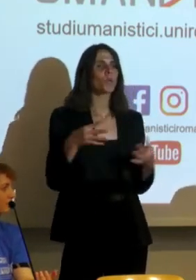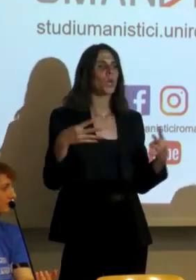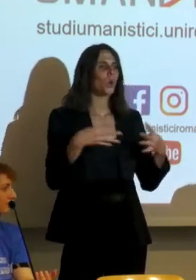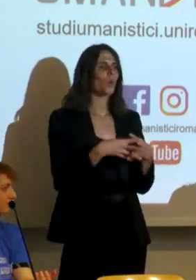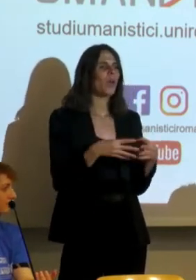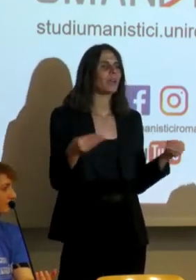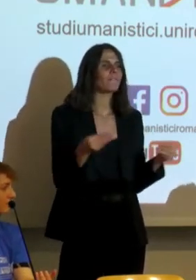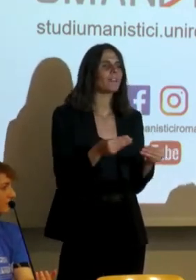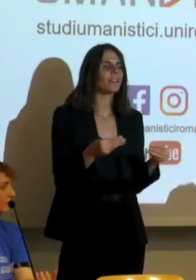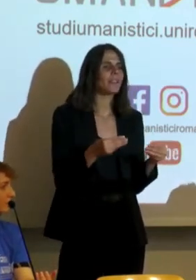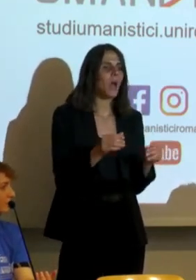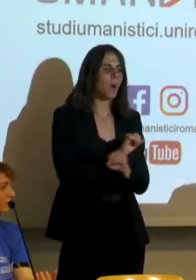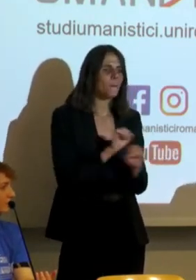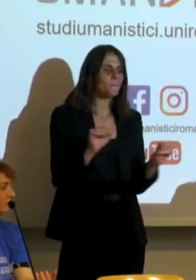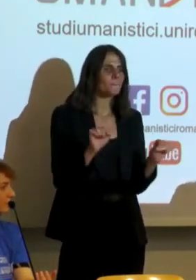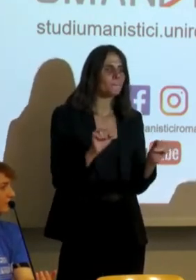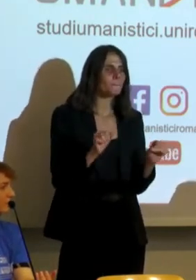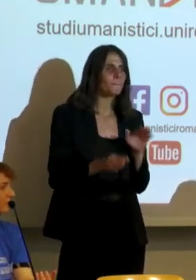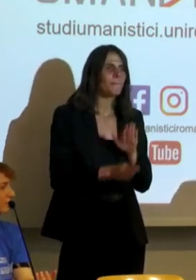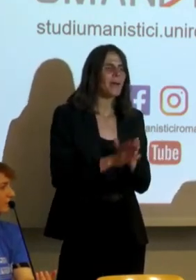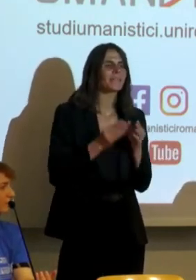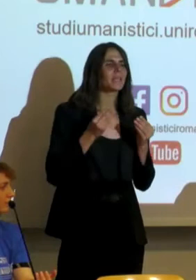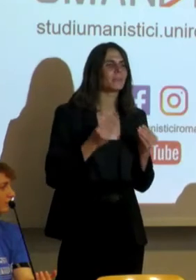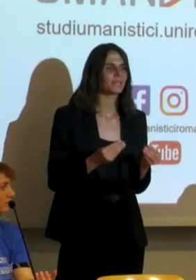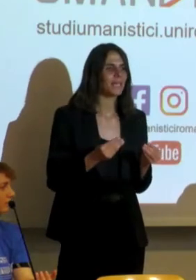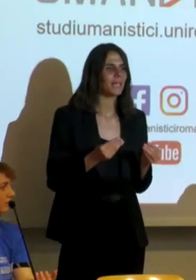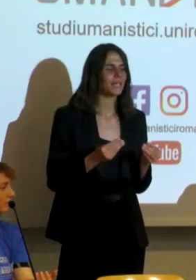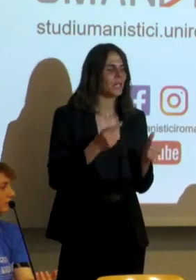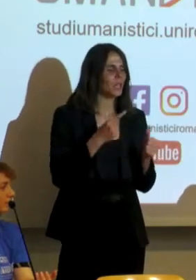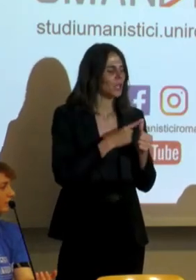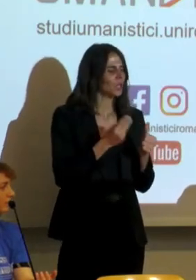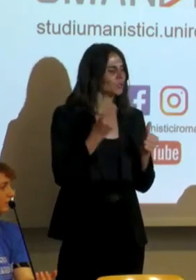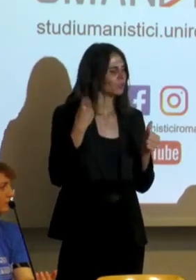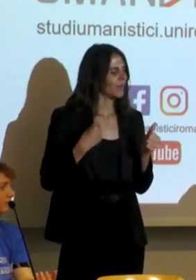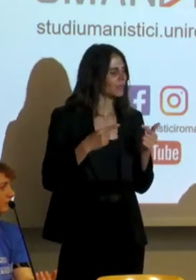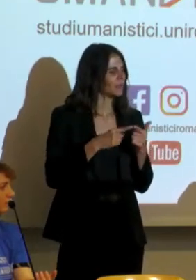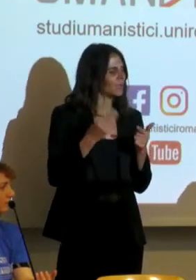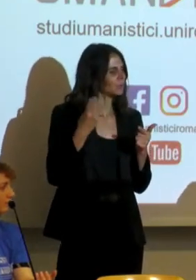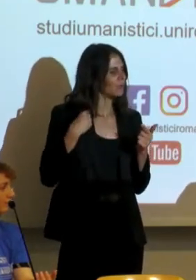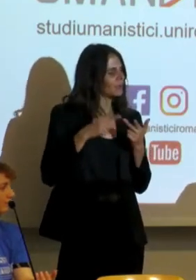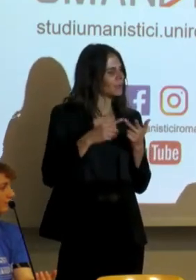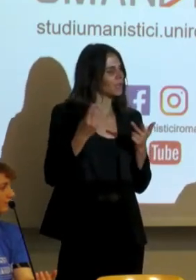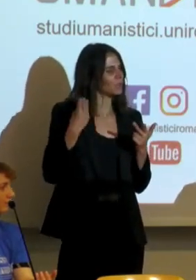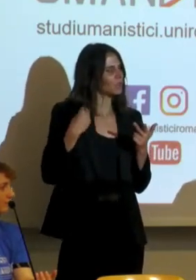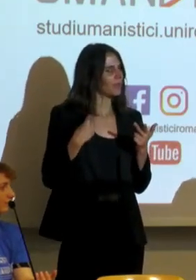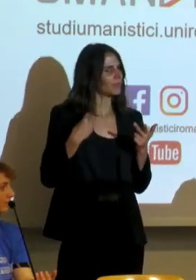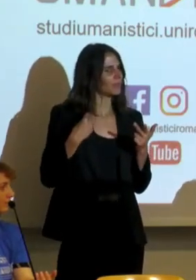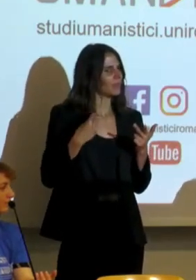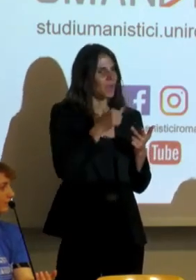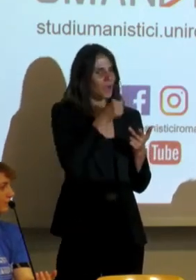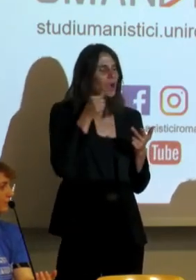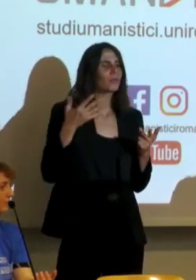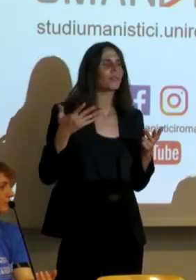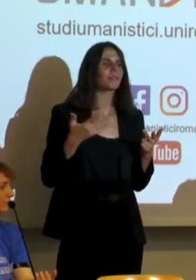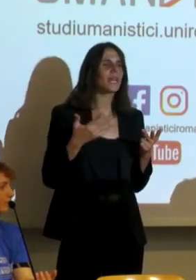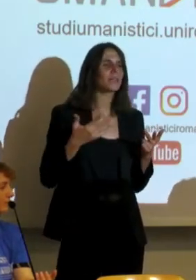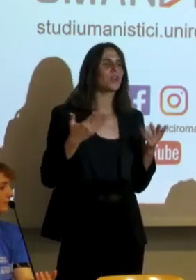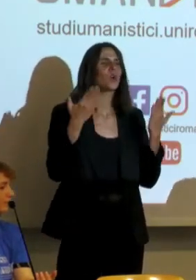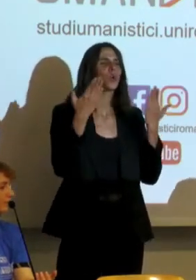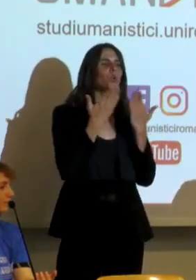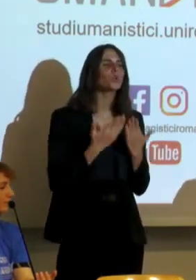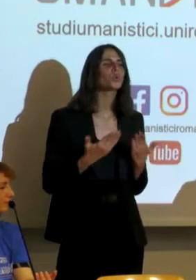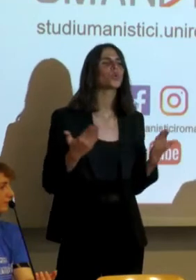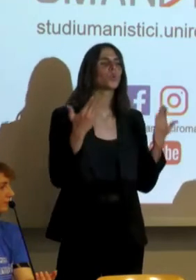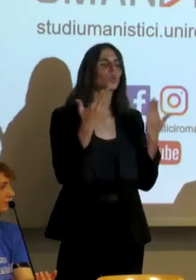perché la cui risposta richiede di studiare la complessità, tutti i vari fattori, tutte